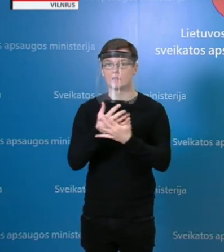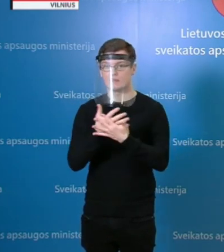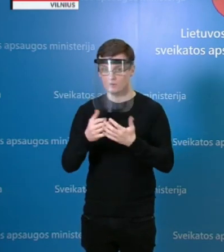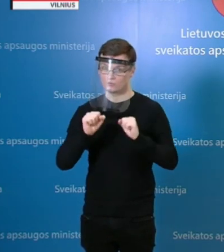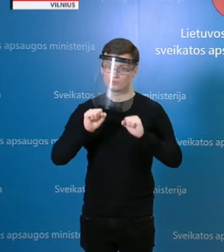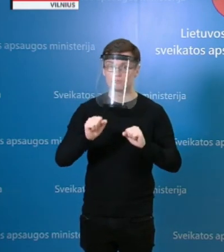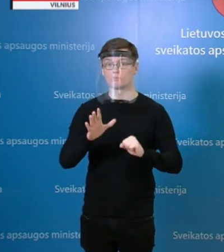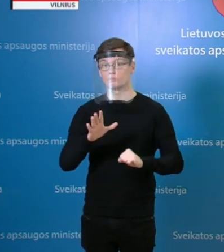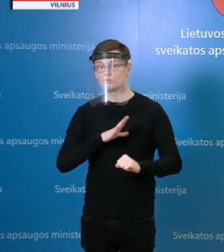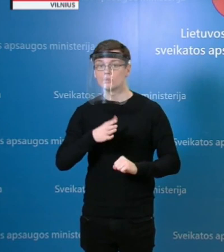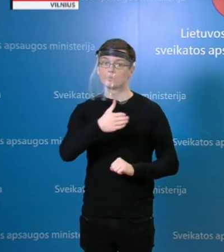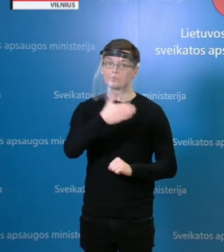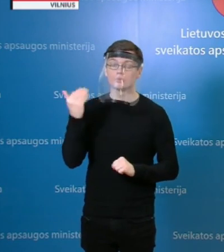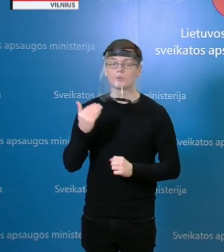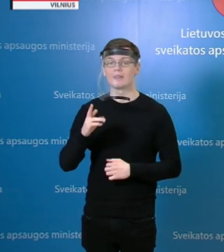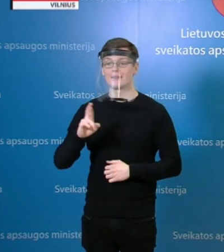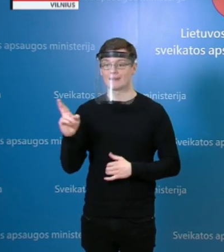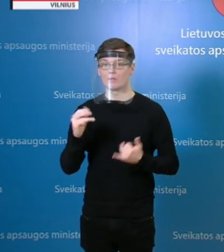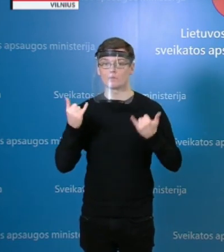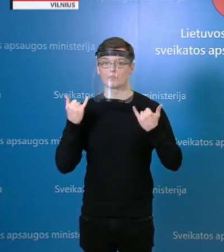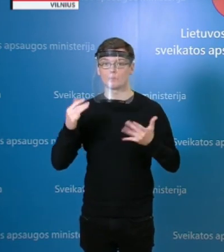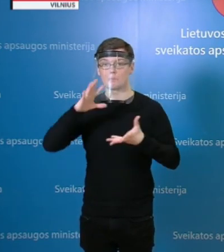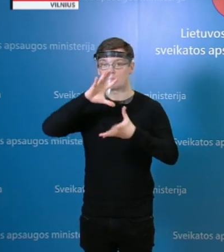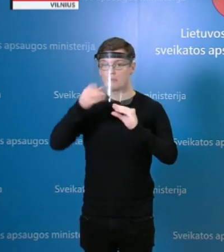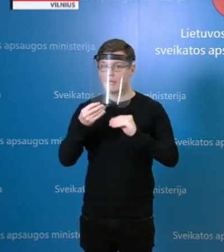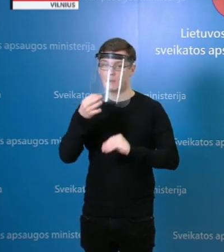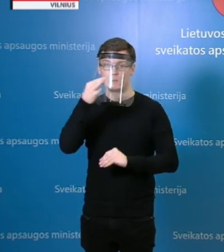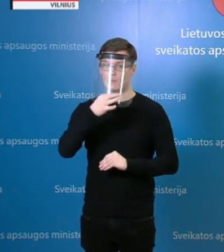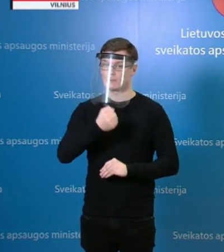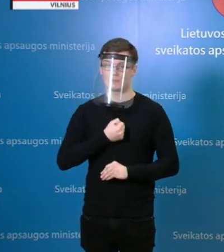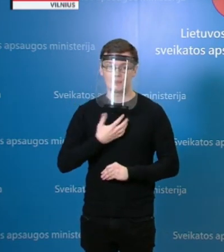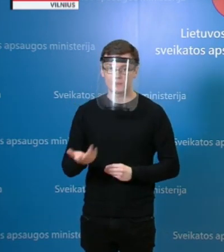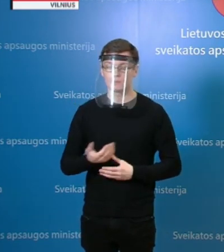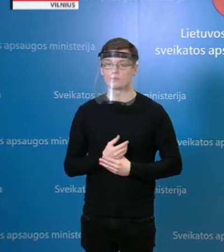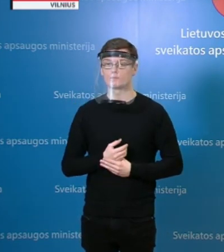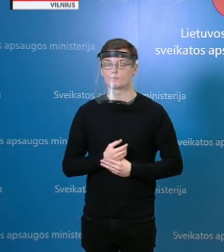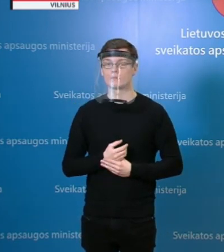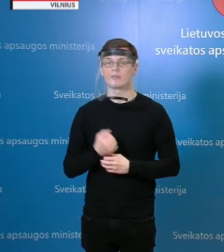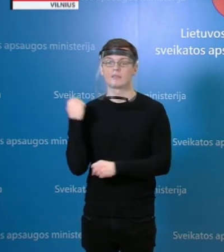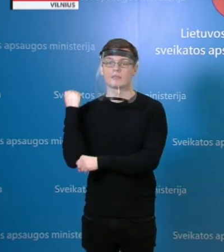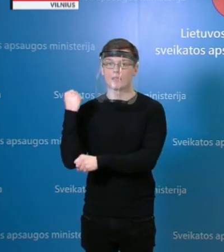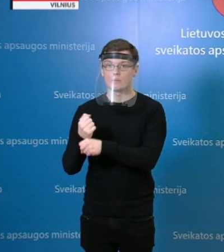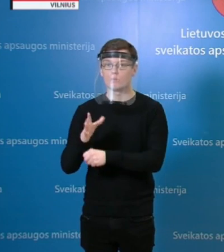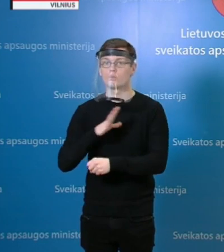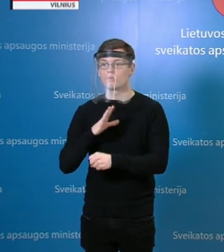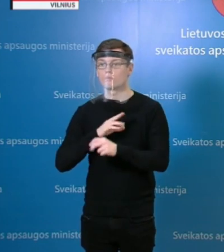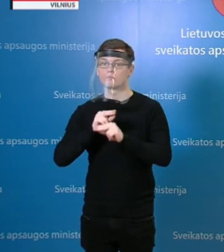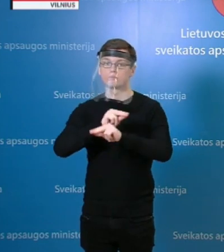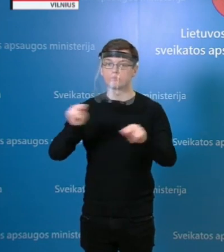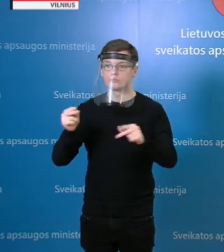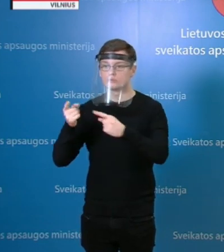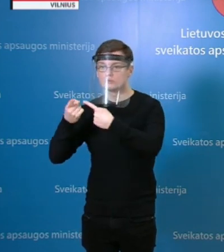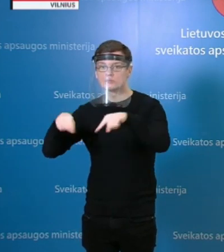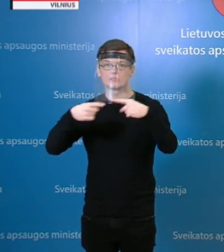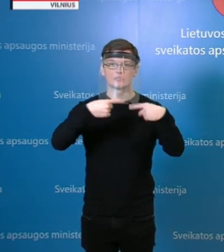užtikrinimu. Pirminiai rezultatai, kol kas dar apibendrintų jų neturime, bet kai kurie darbuotojai teigia, kad dirba keliose skyriuose,